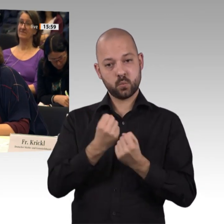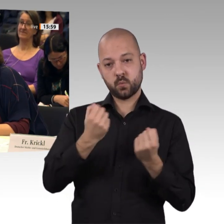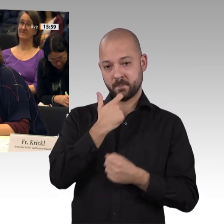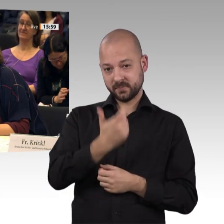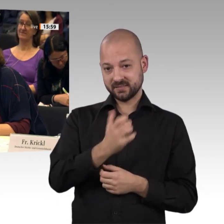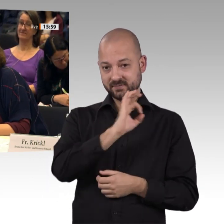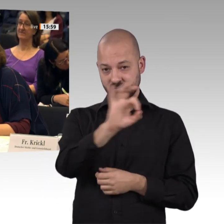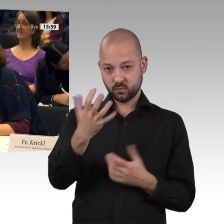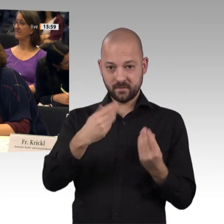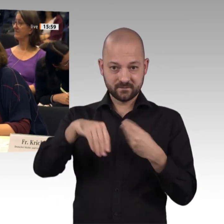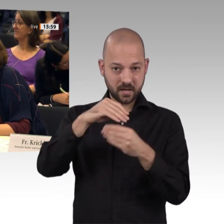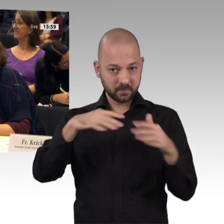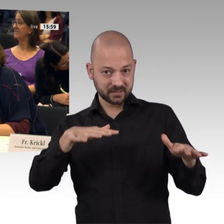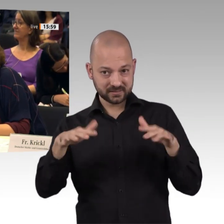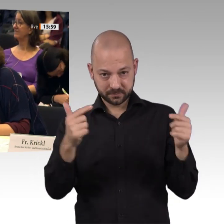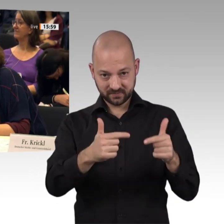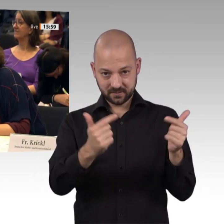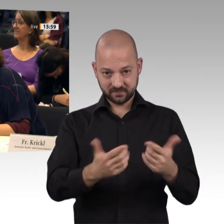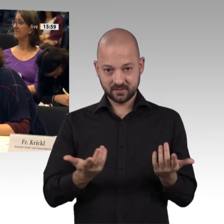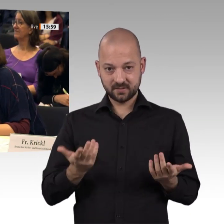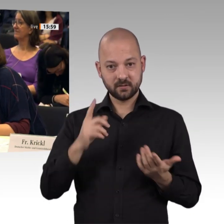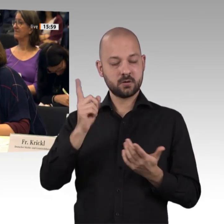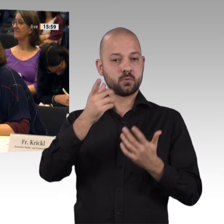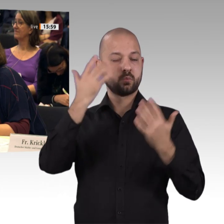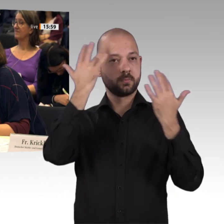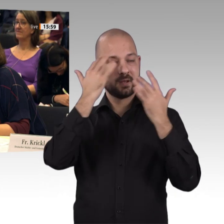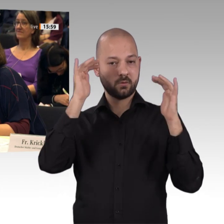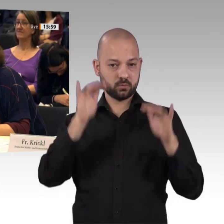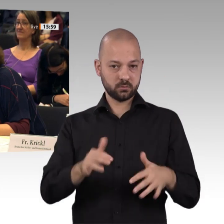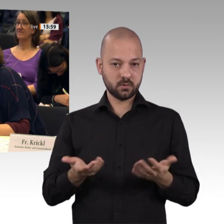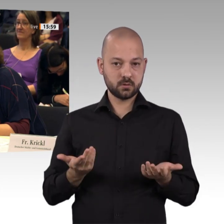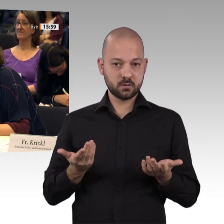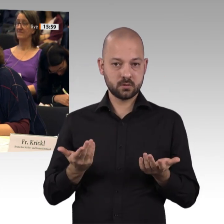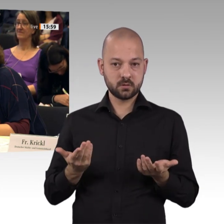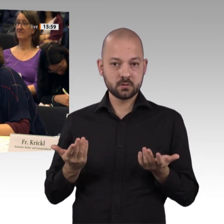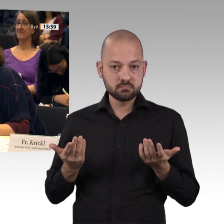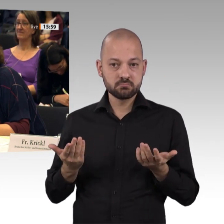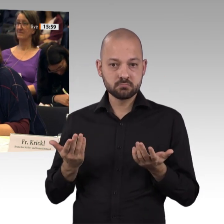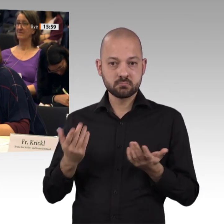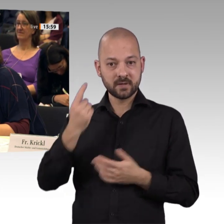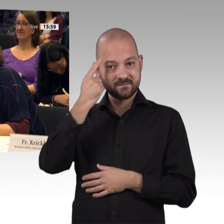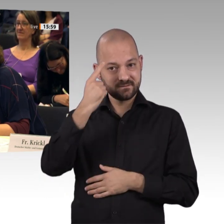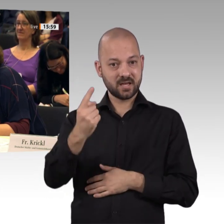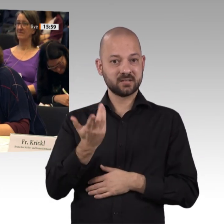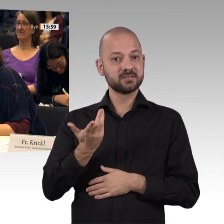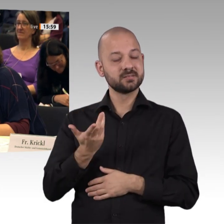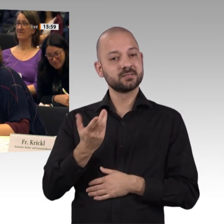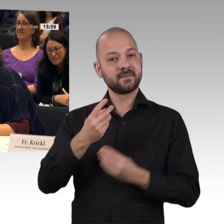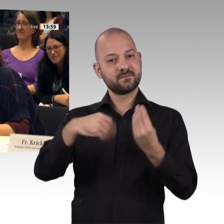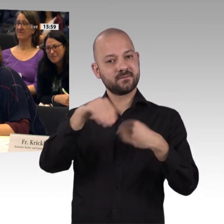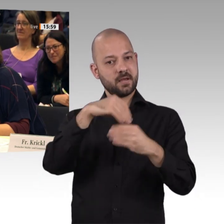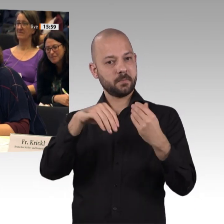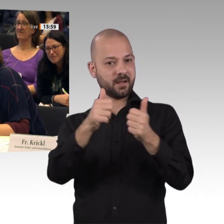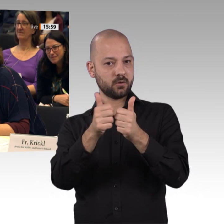werden finanziell, dass sie, das ist auch ganz legitim meiner Meinung nach, darüber nachdenken, ob sie sich dann mehr Unterstützung durch